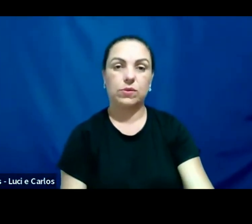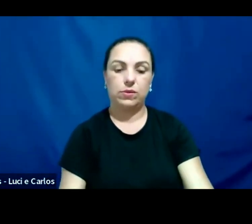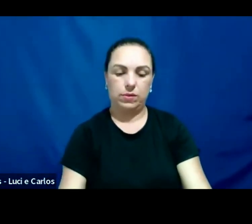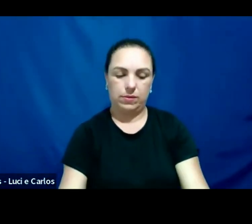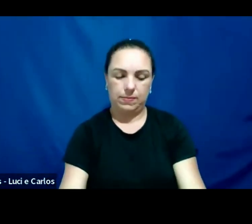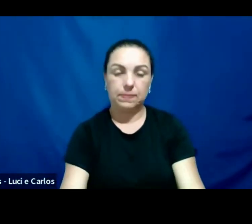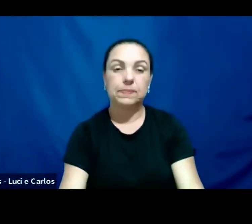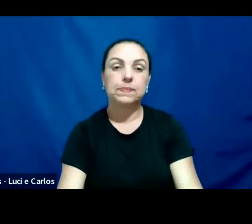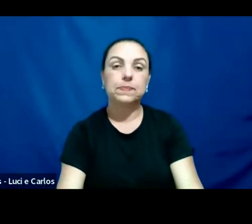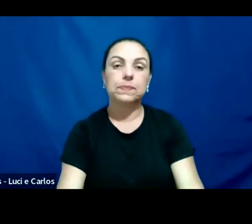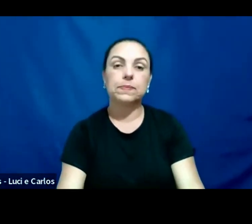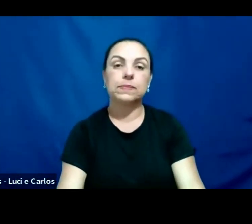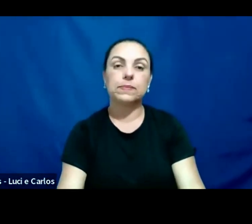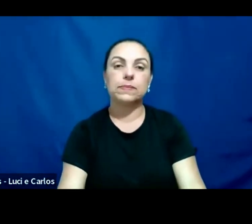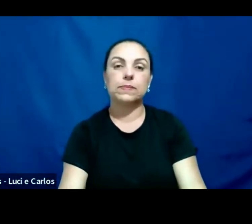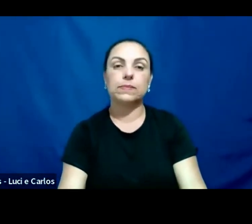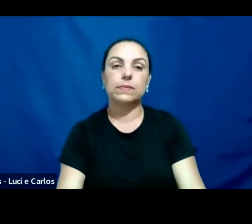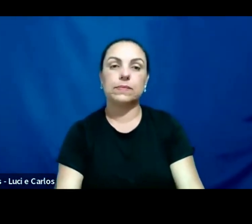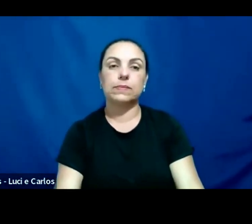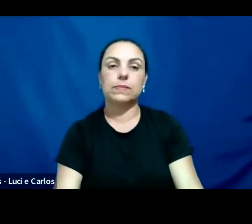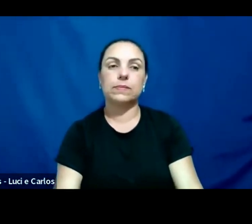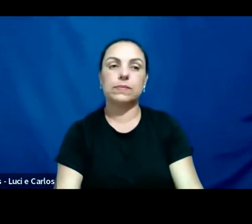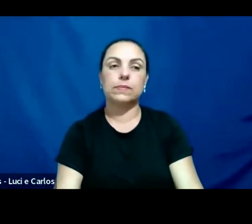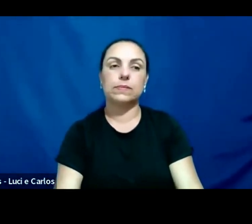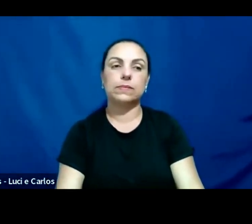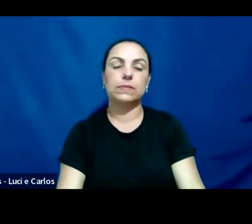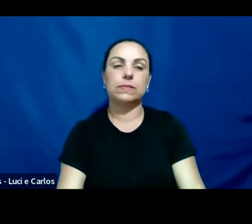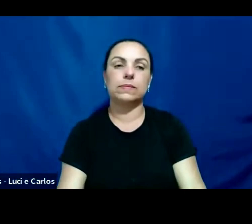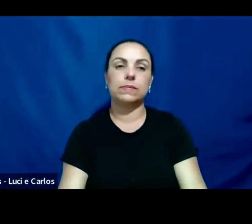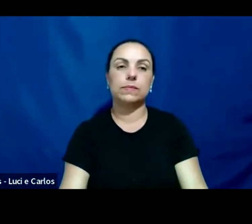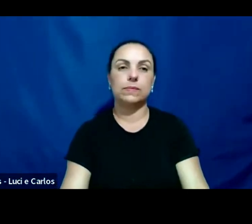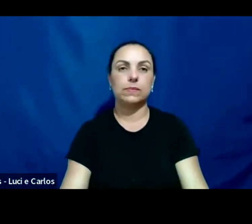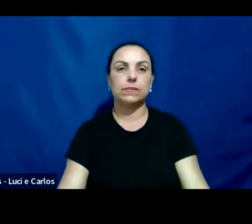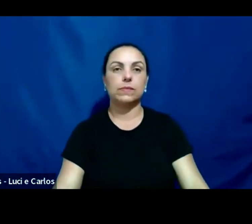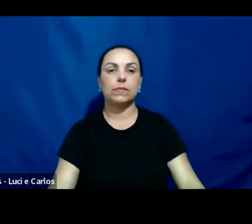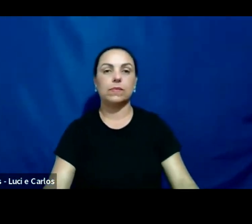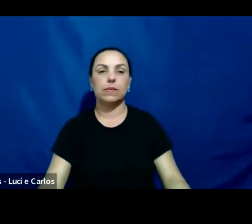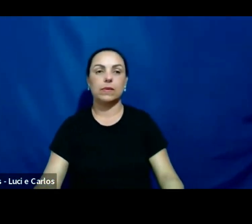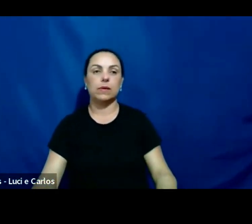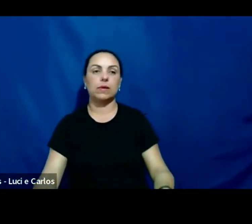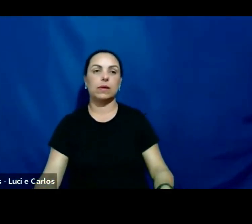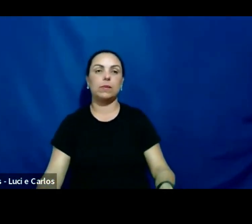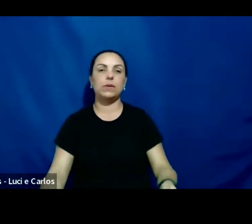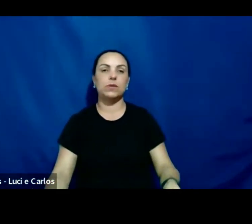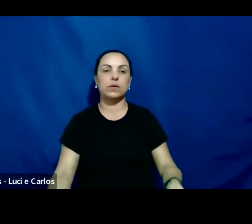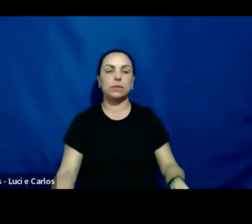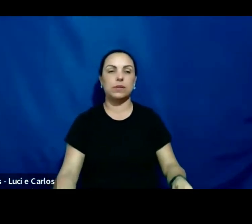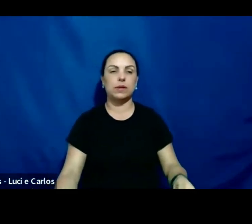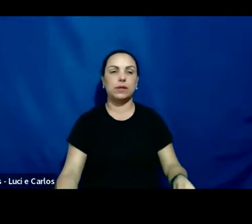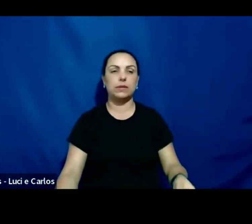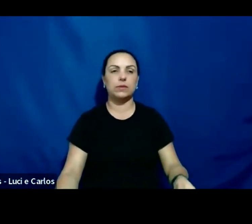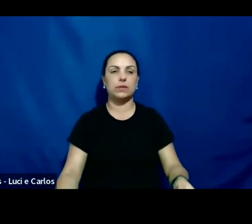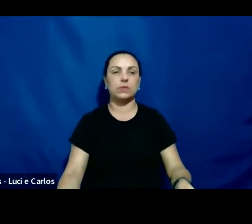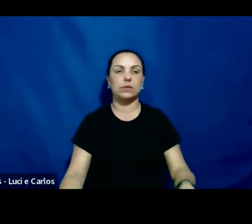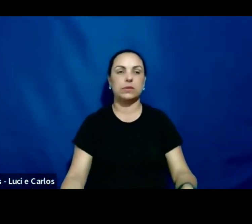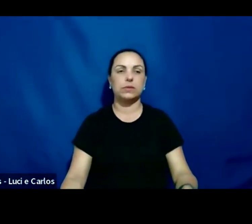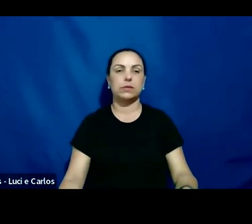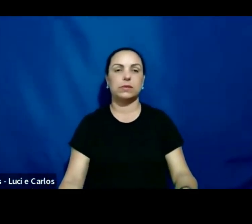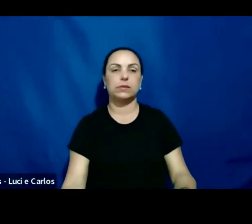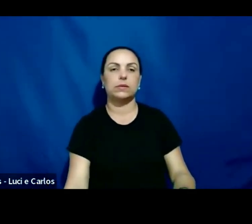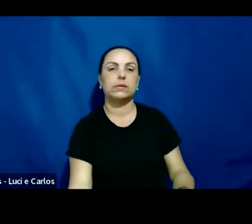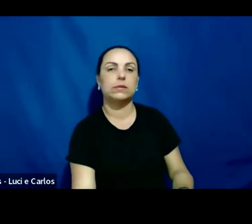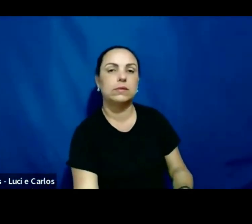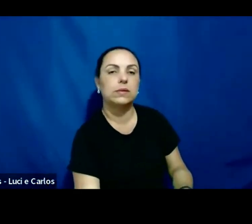aqui para aprender um pouco mais sobre nutrição e como que ela pode prevenir e ajudar a tratar